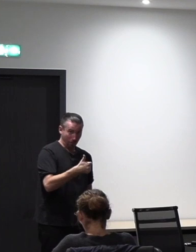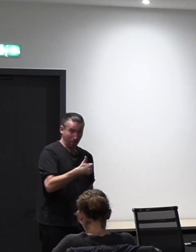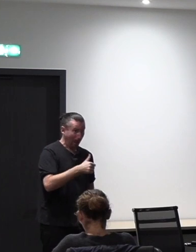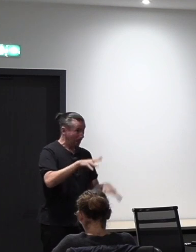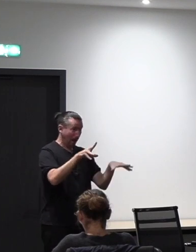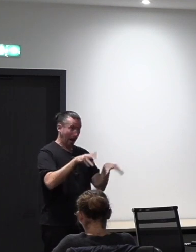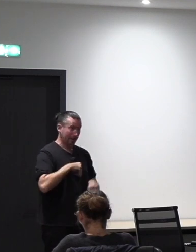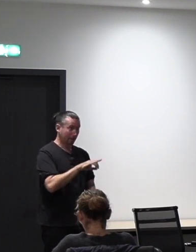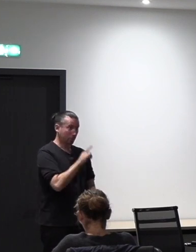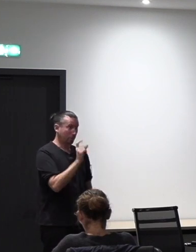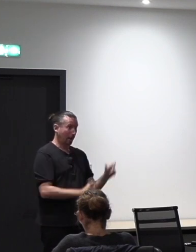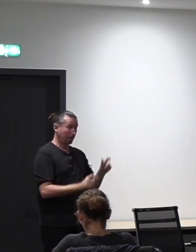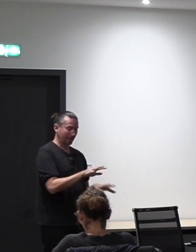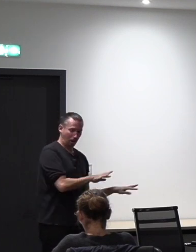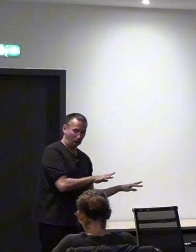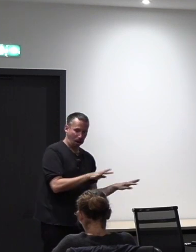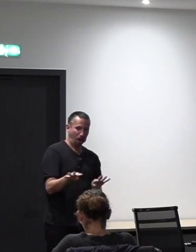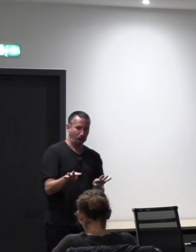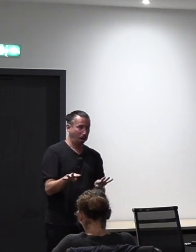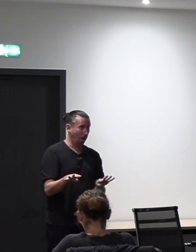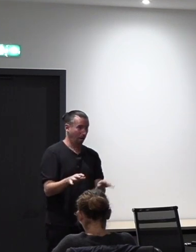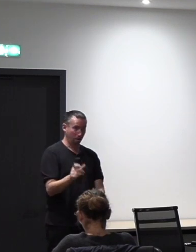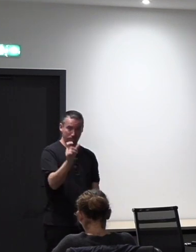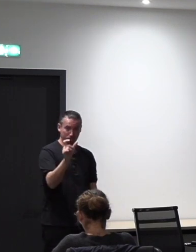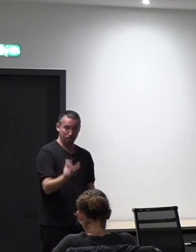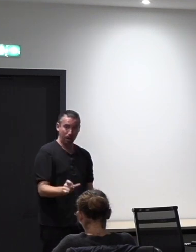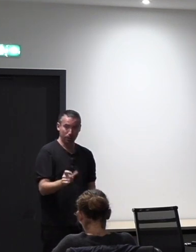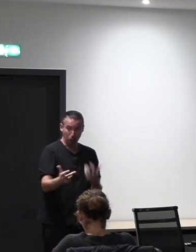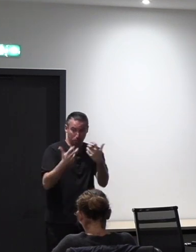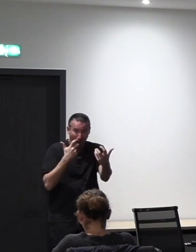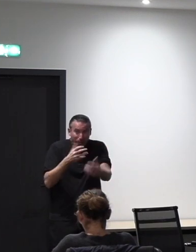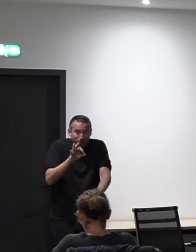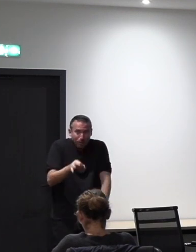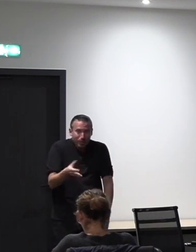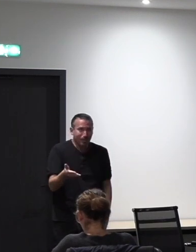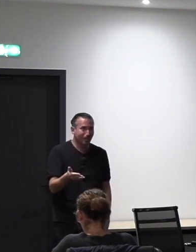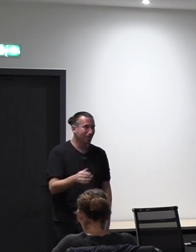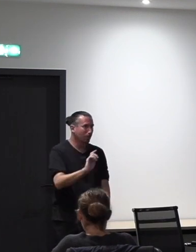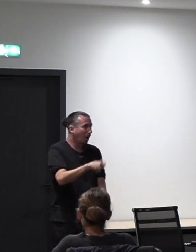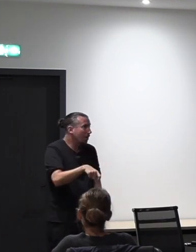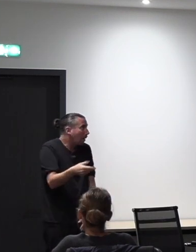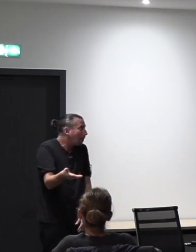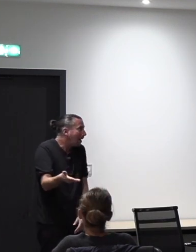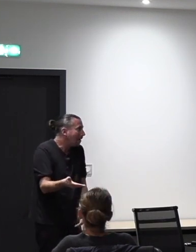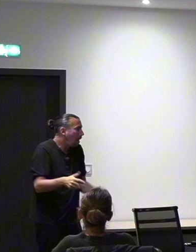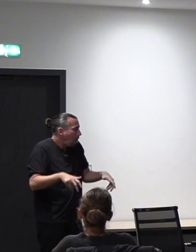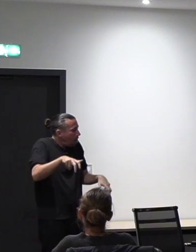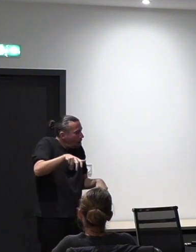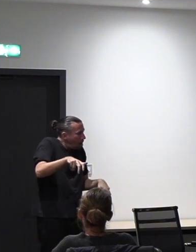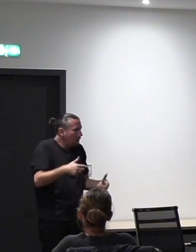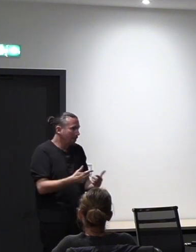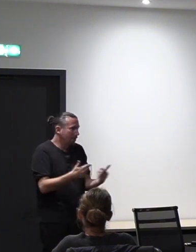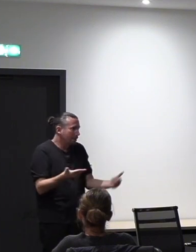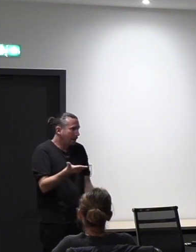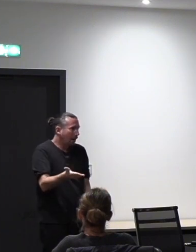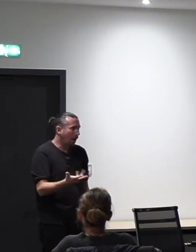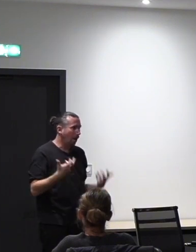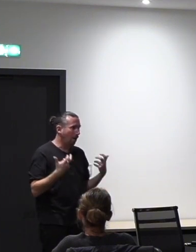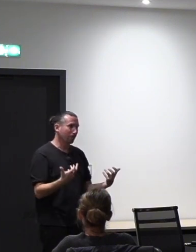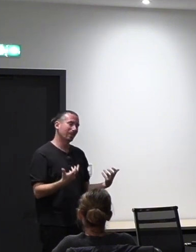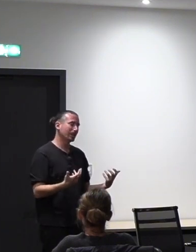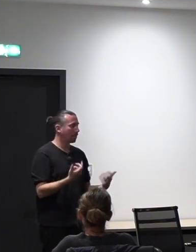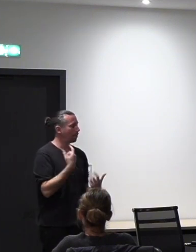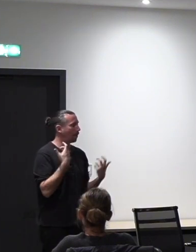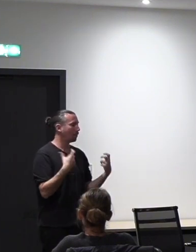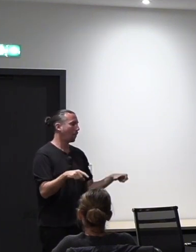pas qu'on la regarde comme une personne qui est remarquable. Elle est normale qu'elle soit remarquable, parce que vous aimeriez qu'on la remarque pas comme